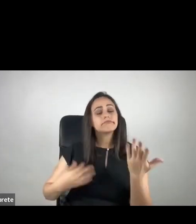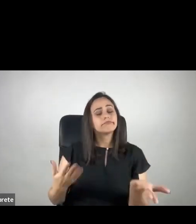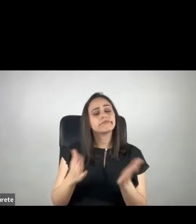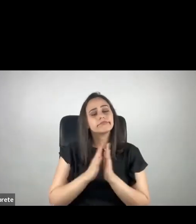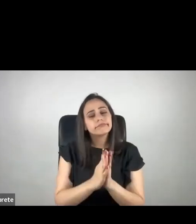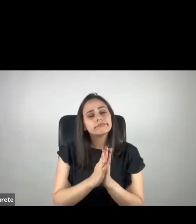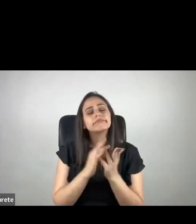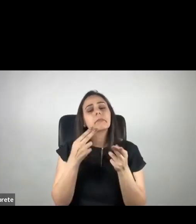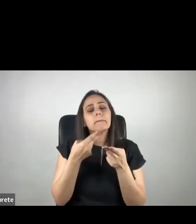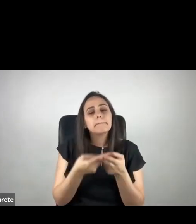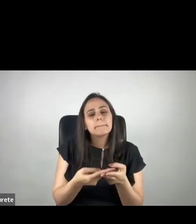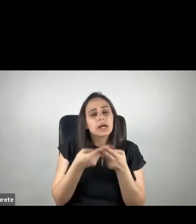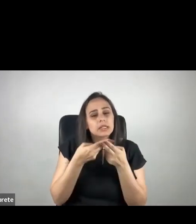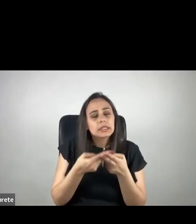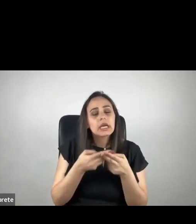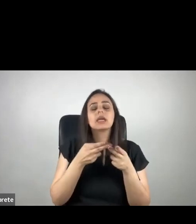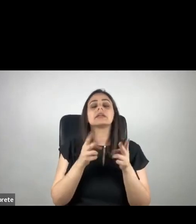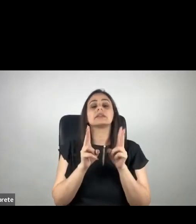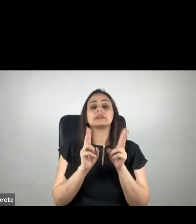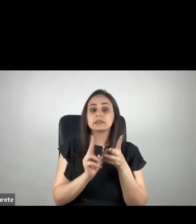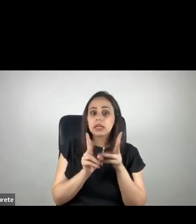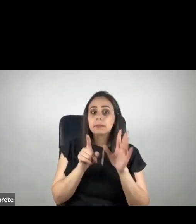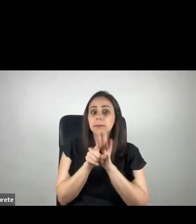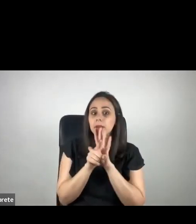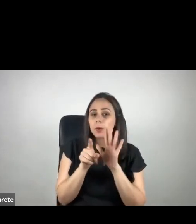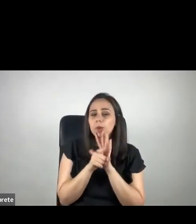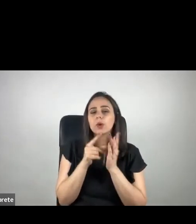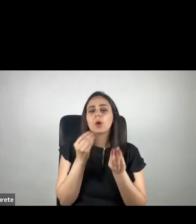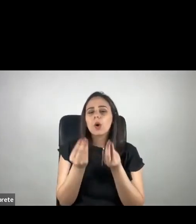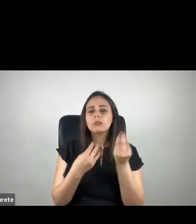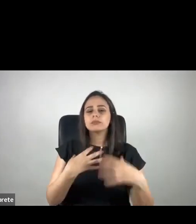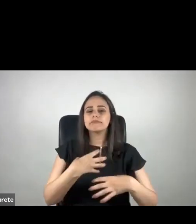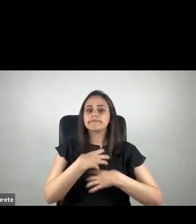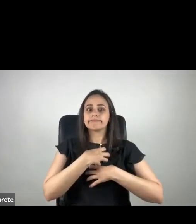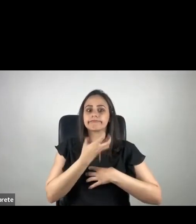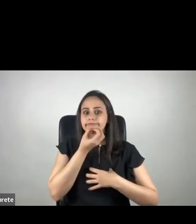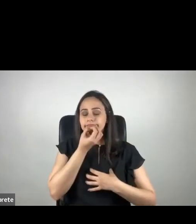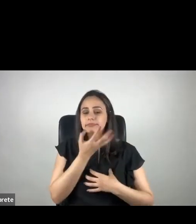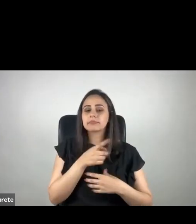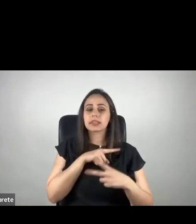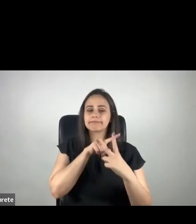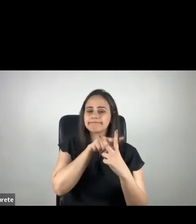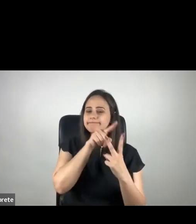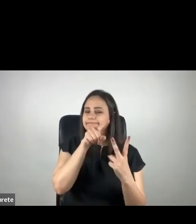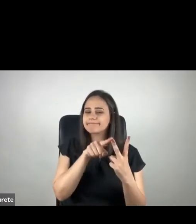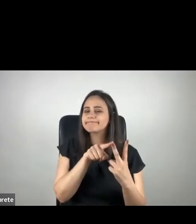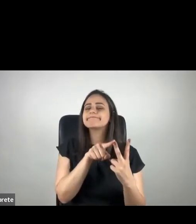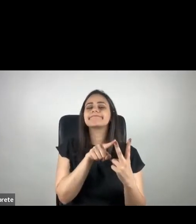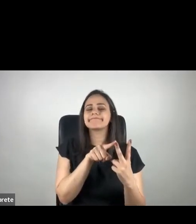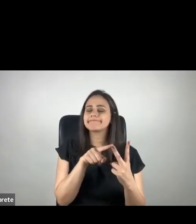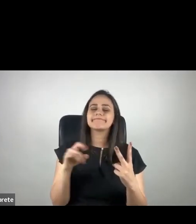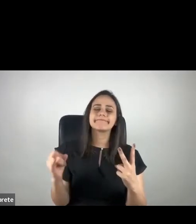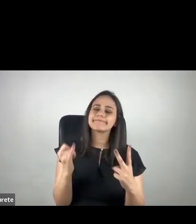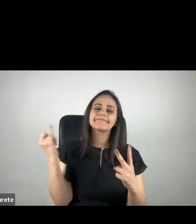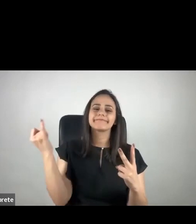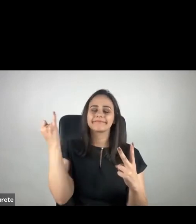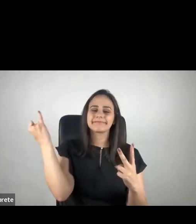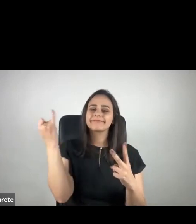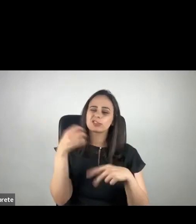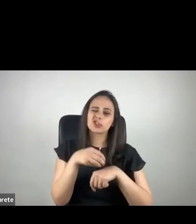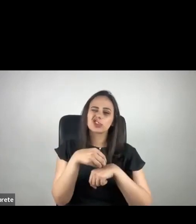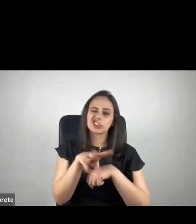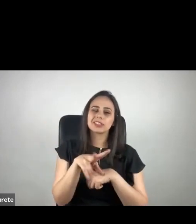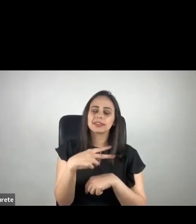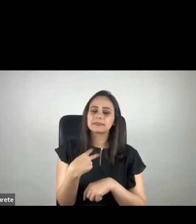paciência, sempre pergunta a melhor maneira, mas essas duas primeiras é super importante, dando dica de